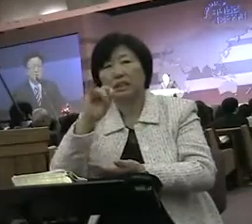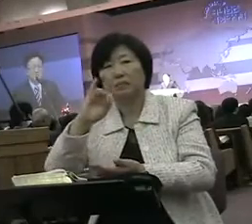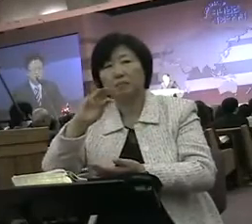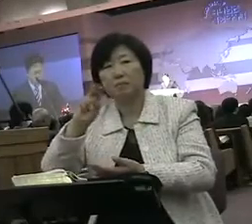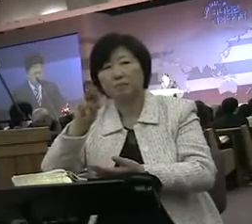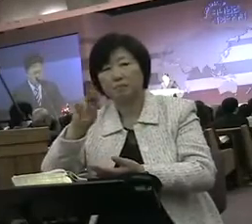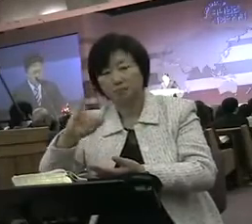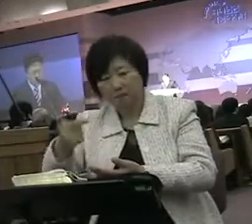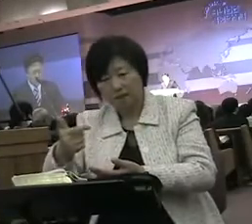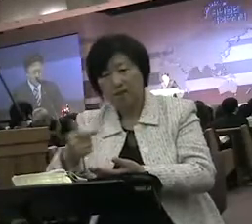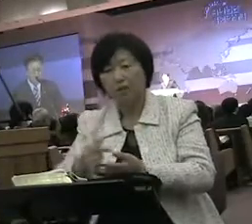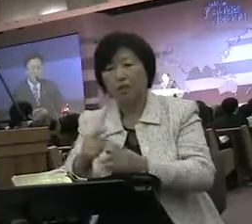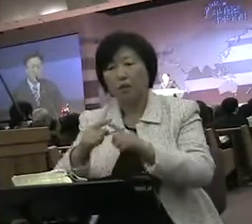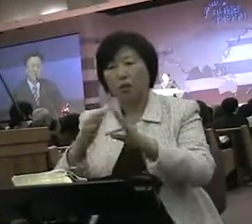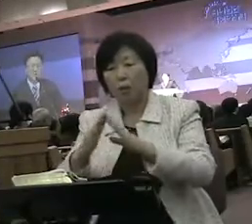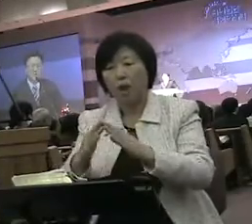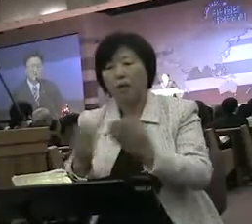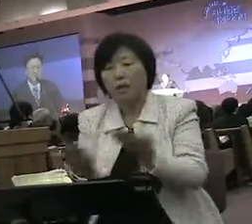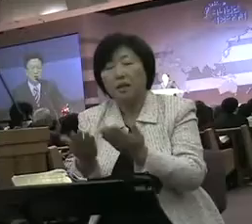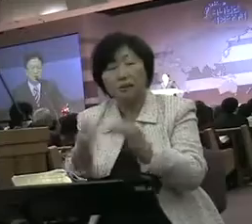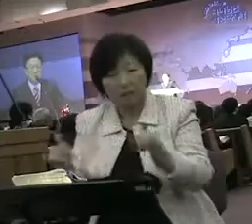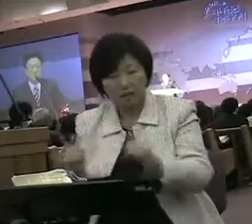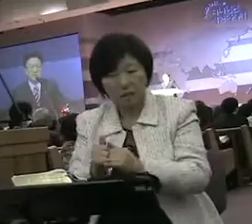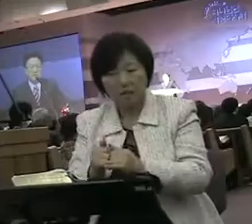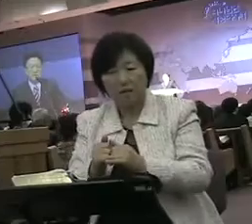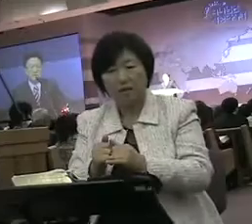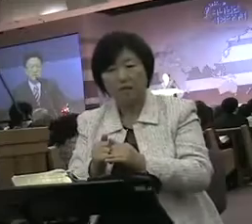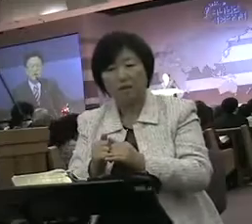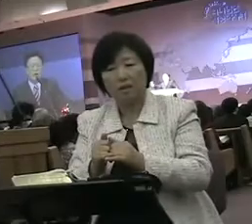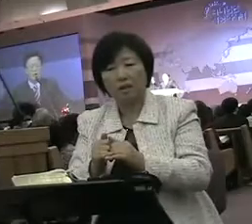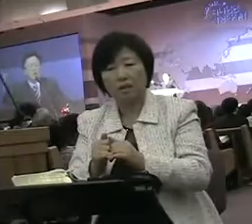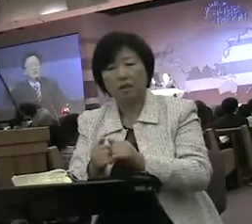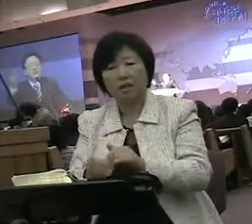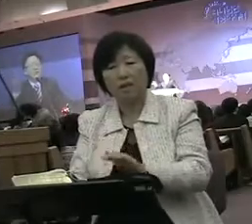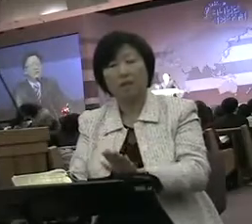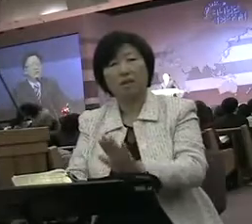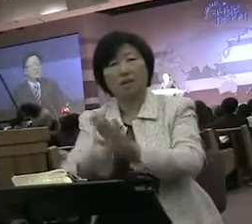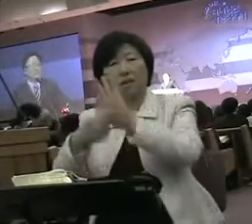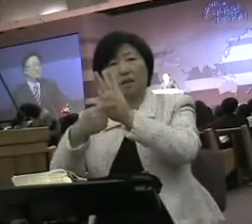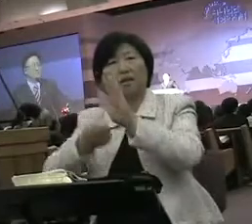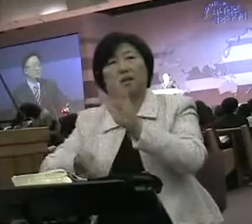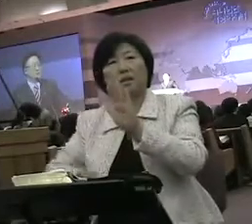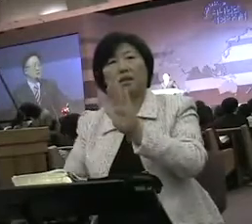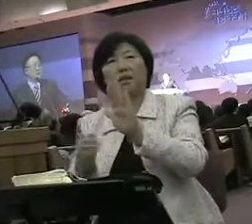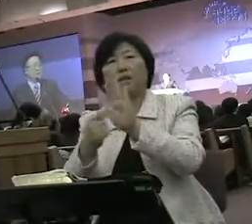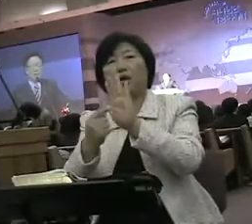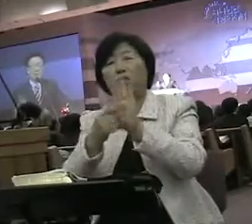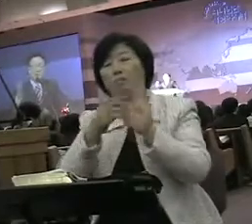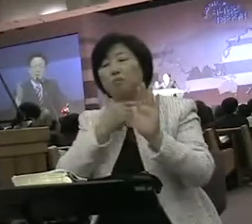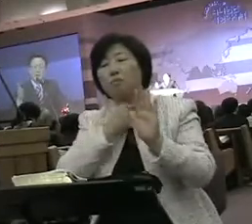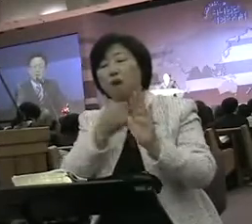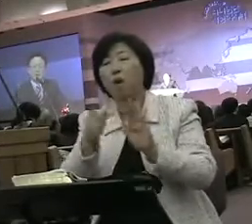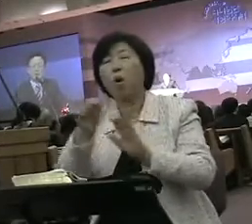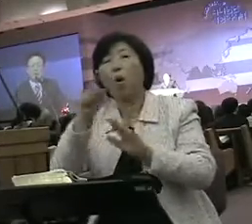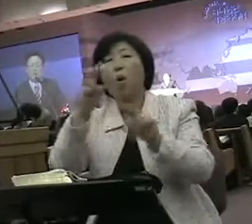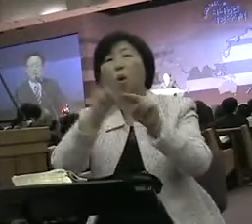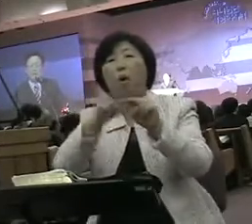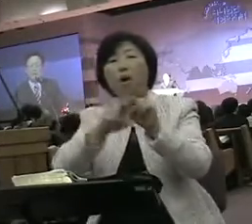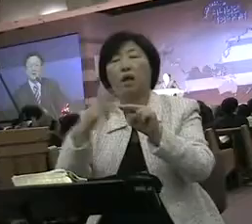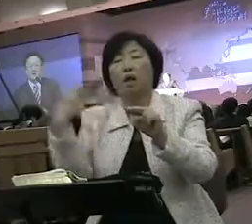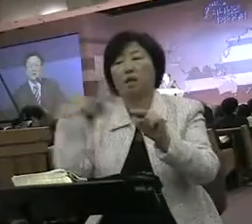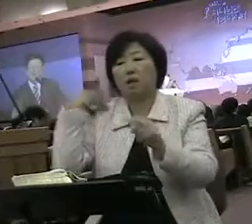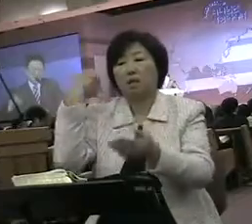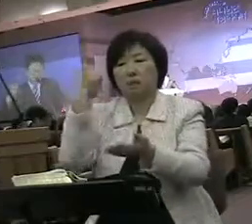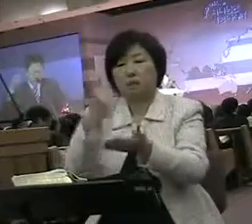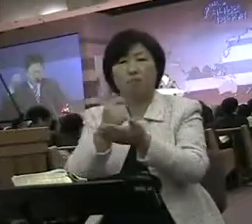사역자들을 배출하고 싶습니다. 어디에 가든, 어느 자리에 가든 담임 목사 탓하지